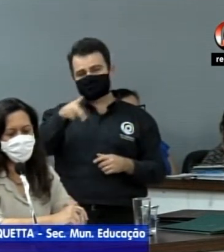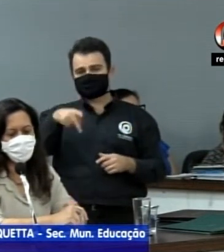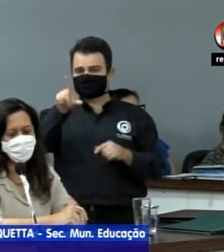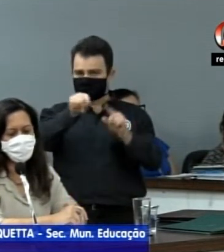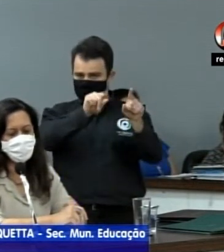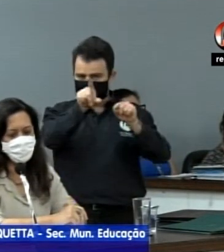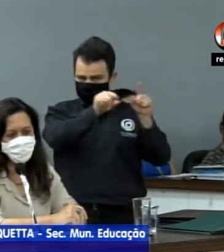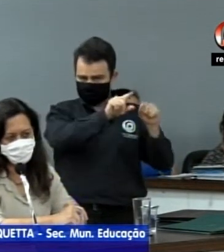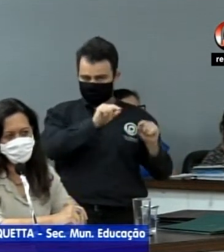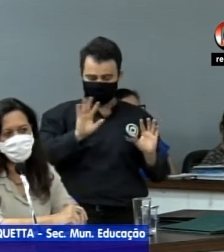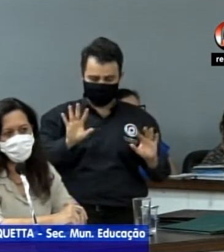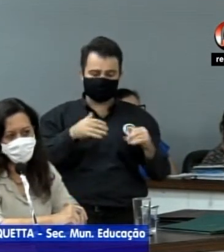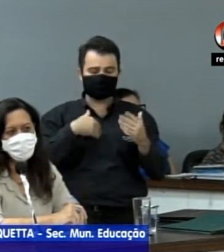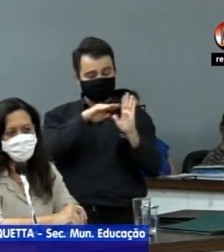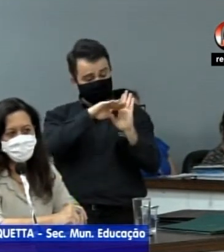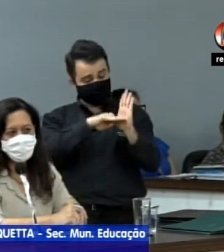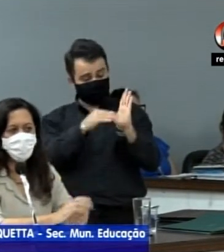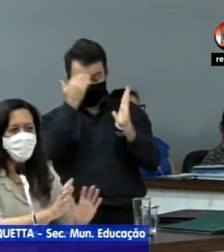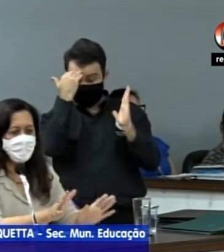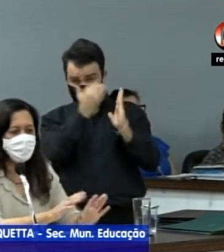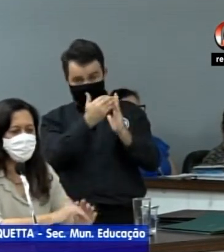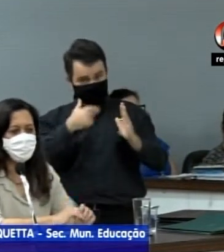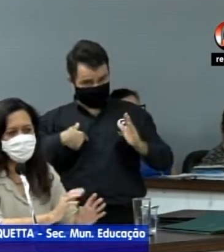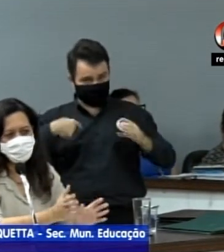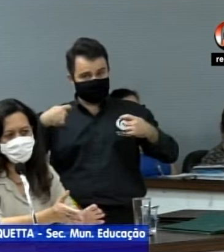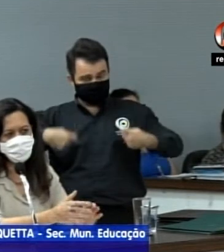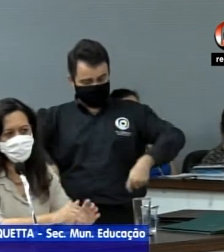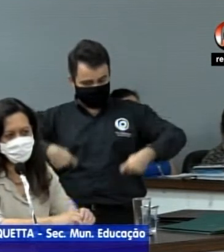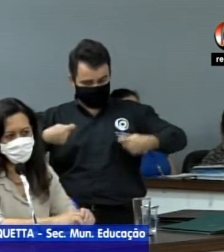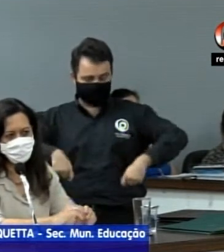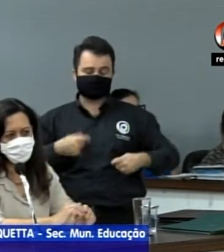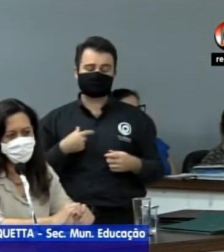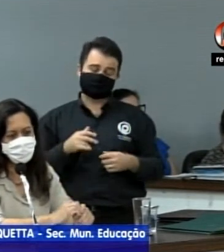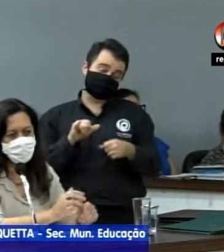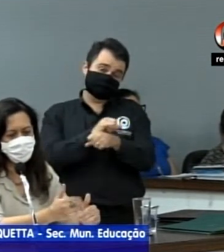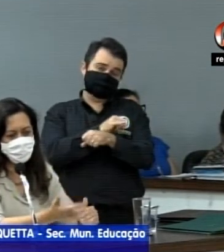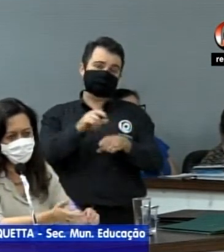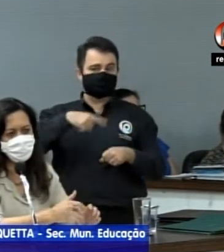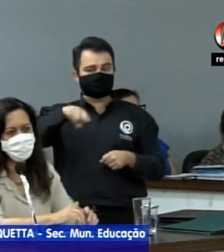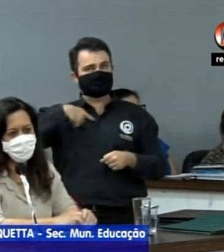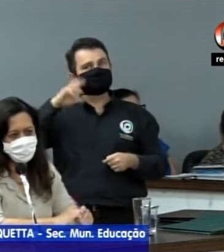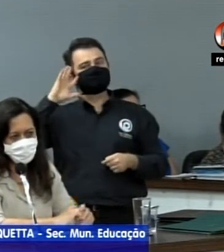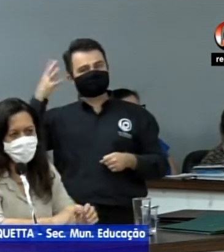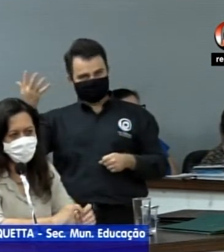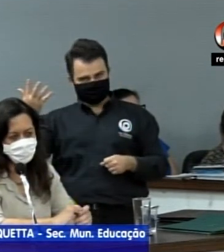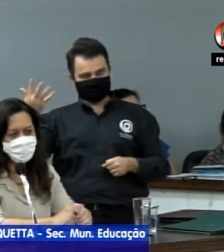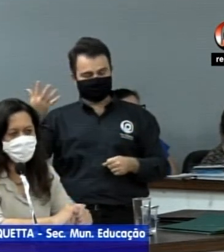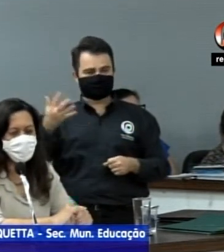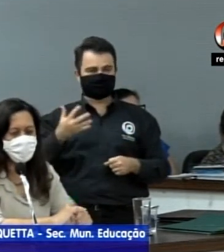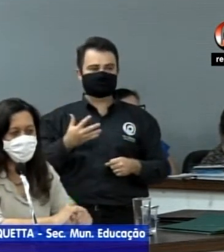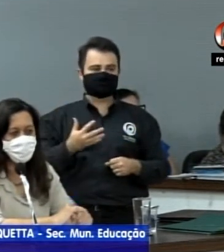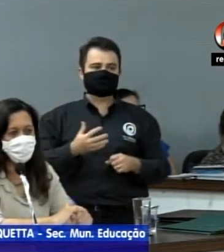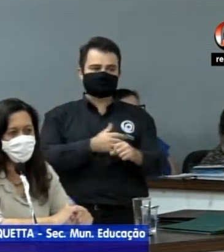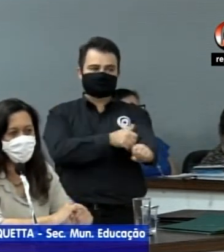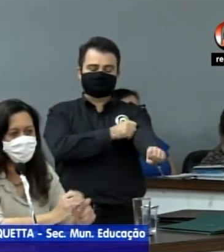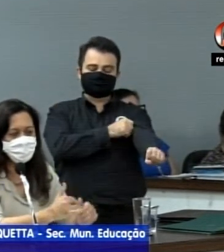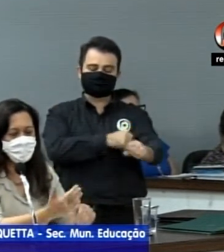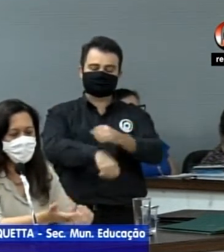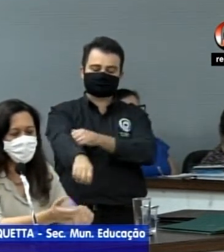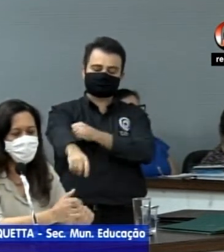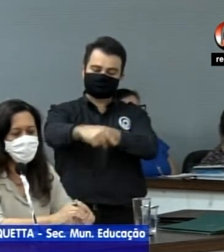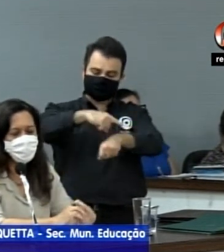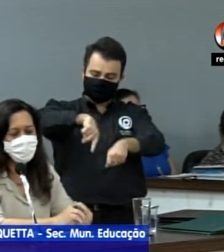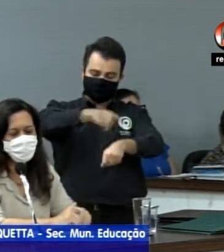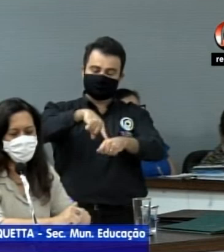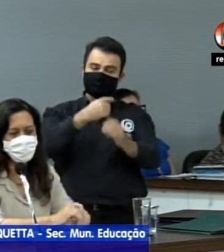do Estatuto do Magistério. Então, essa é uma estratégia que nós adotamos, abrimos essa possibilidade da carga suplementar, inclusive